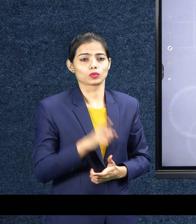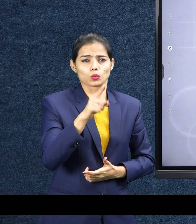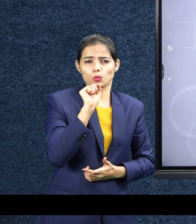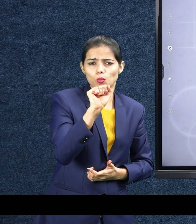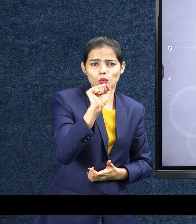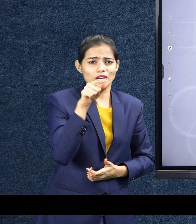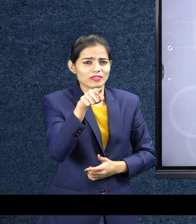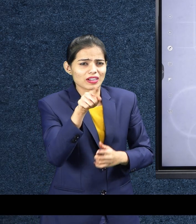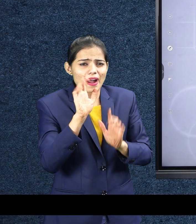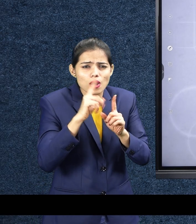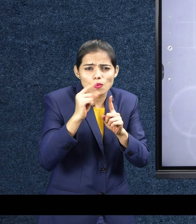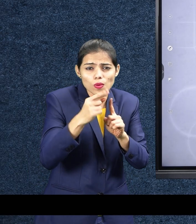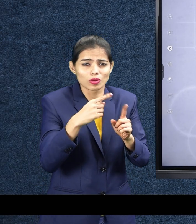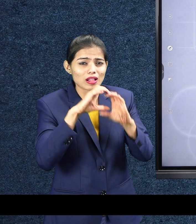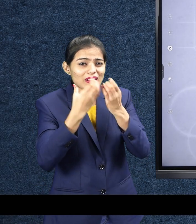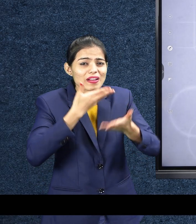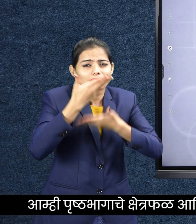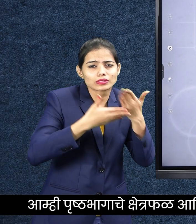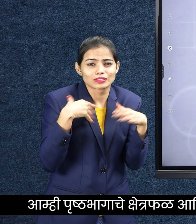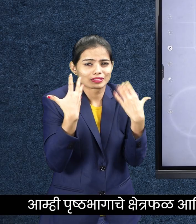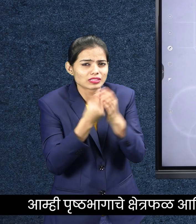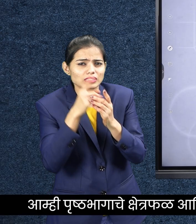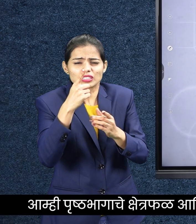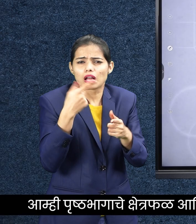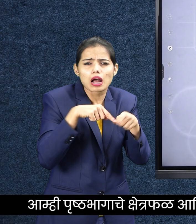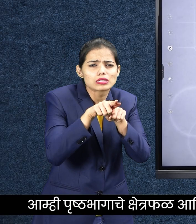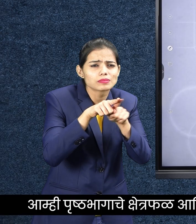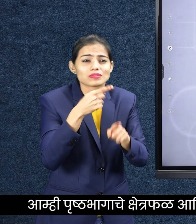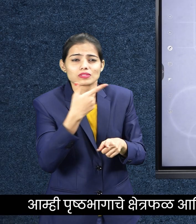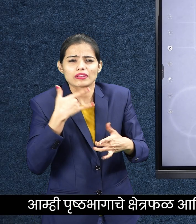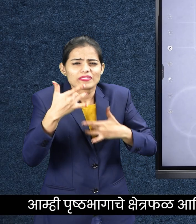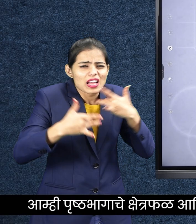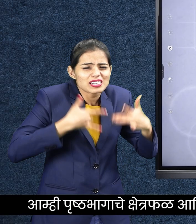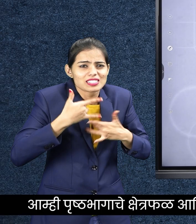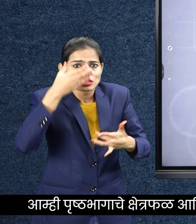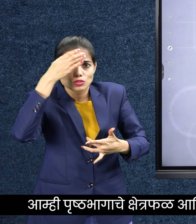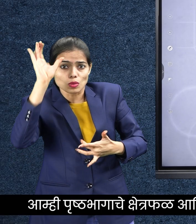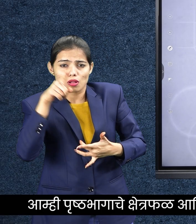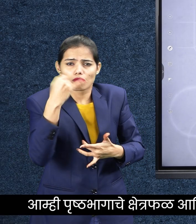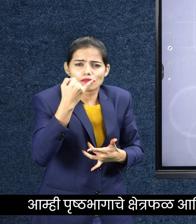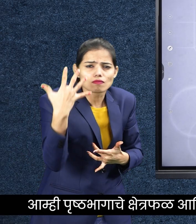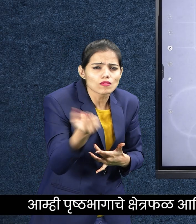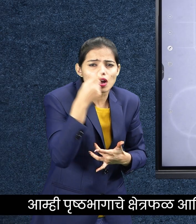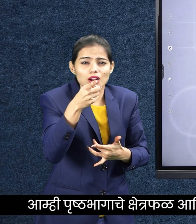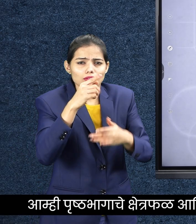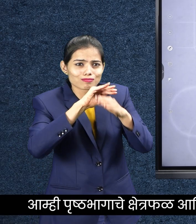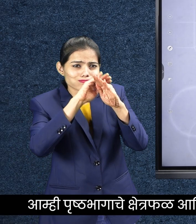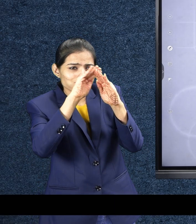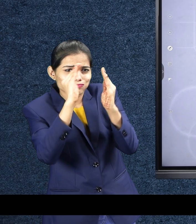मागील सत्रामध्ये आम्ही पृष्ठभागाचे क्षेत्रफळ आणि जटिल घन पदार्थांचे आकारमान शोधण्याचा